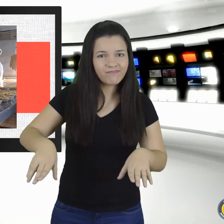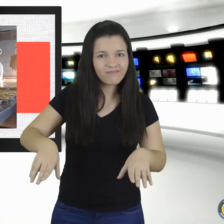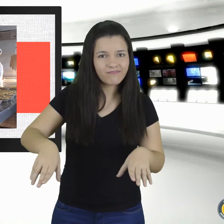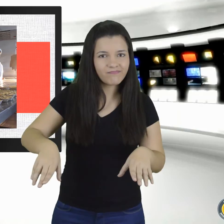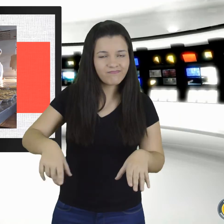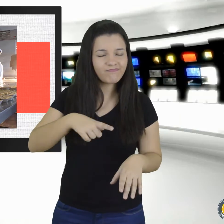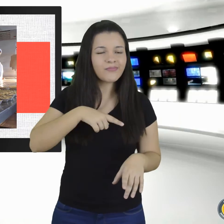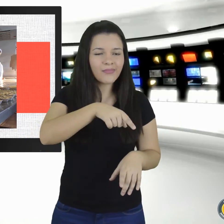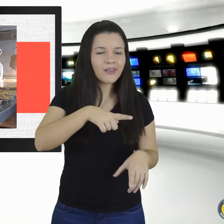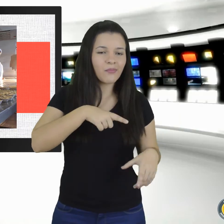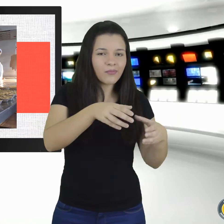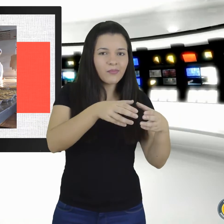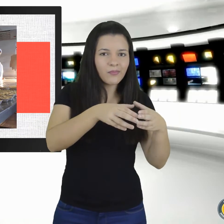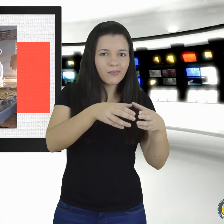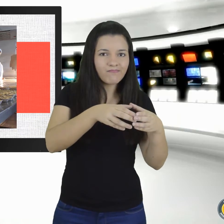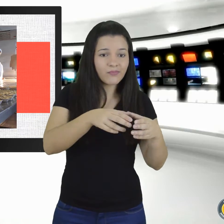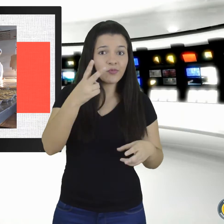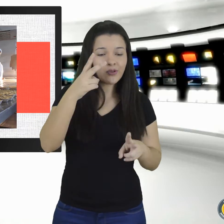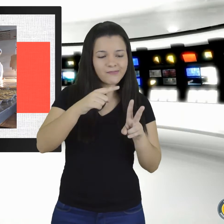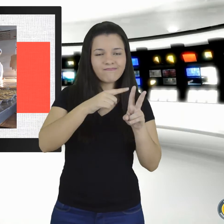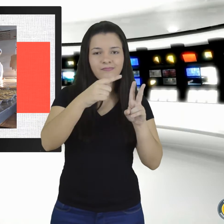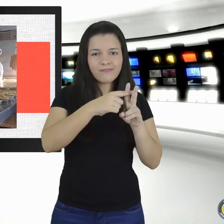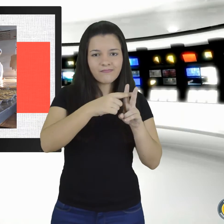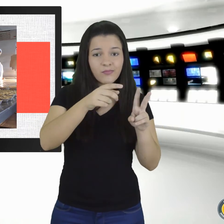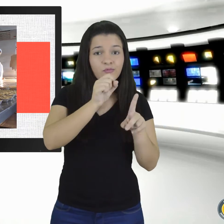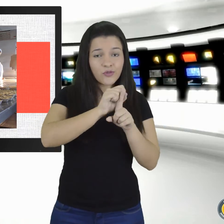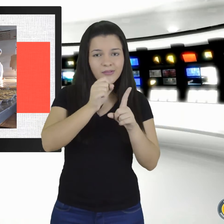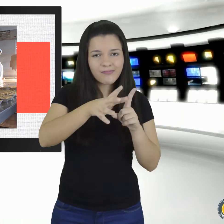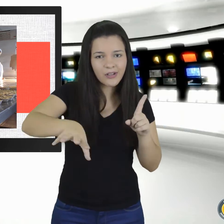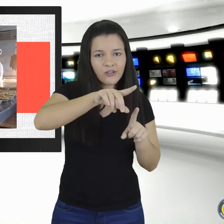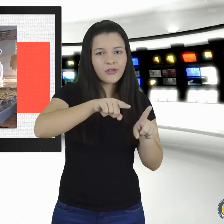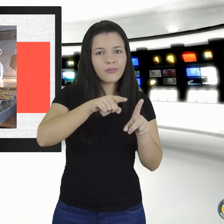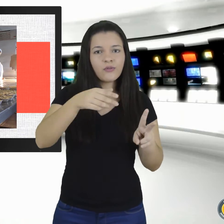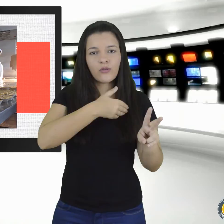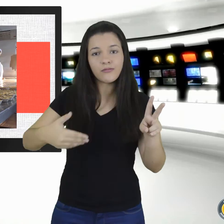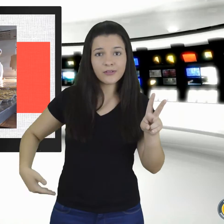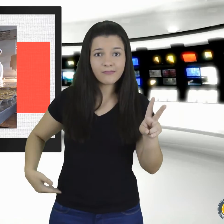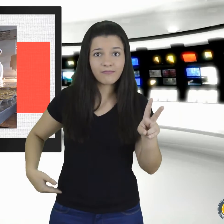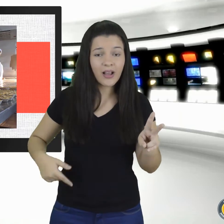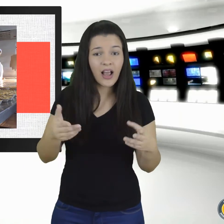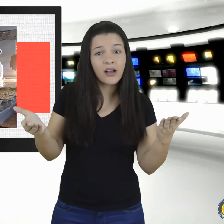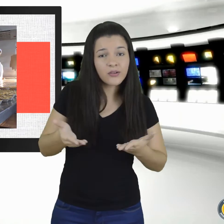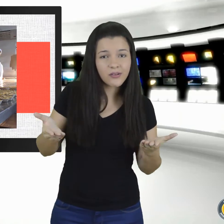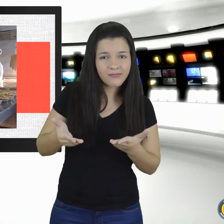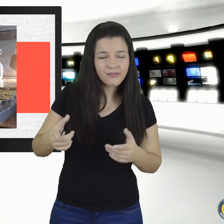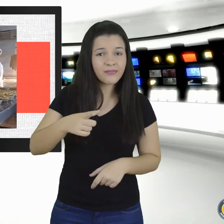por atingir essas 2 fontes de recursos. Por enquanto, segundo ela, ainda não há